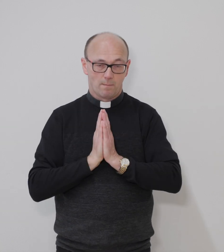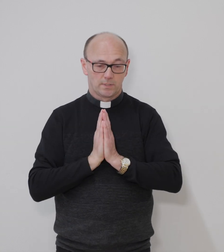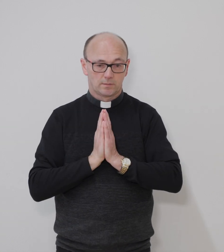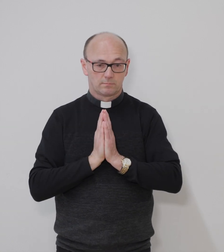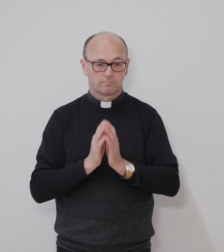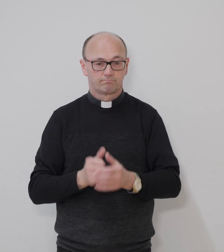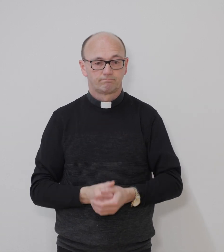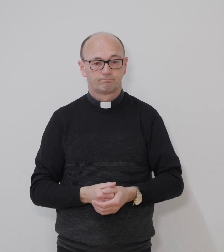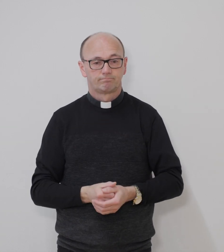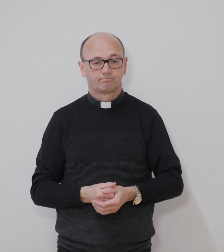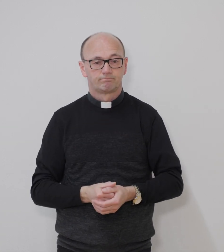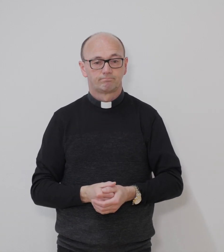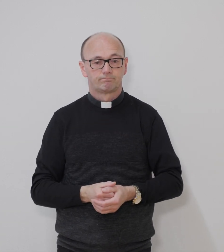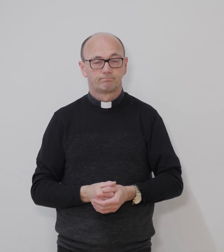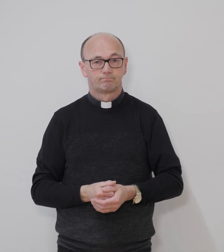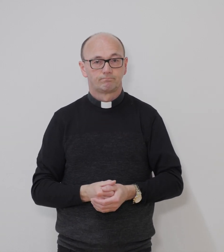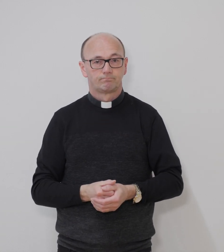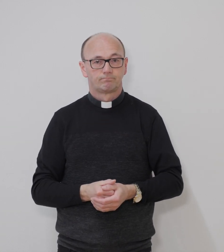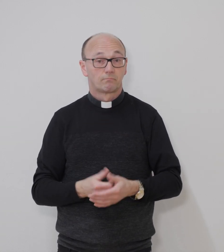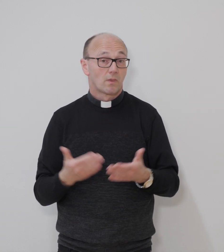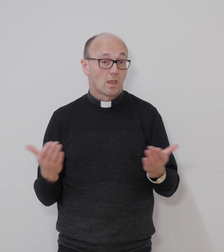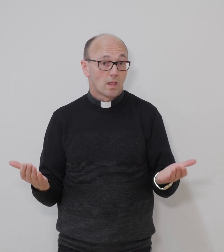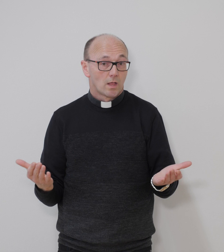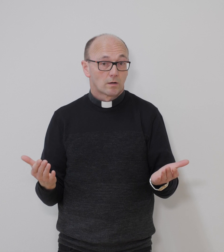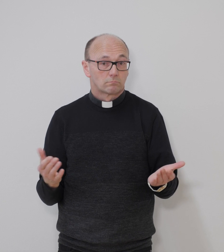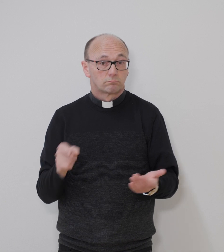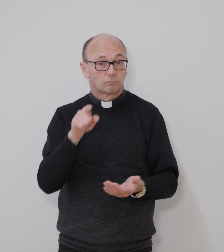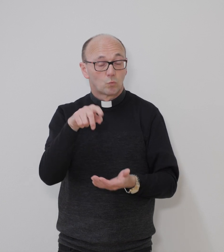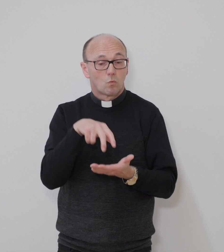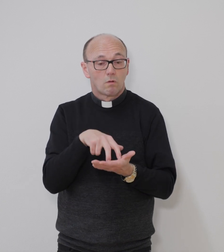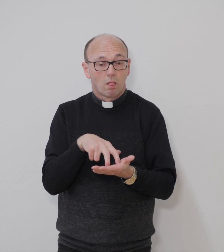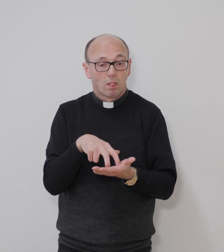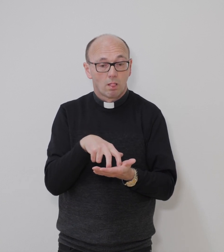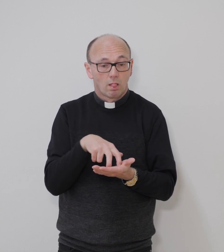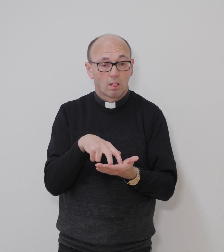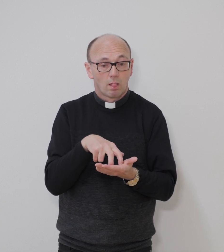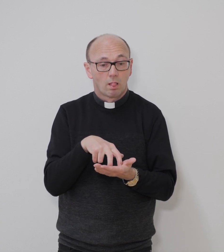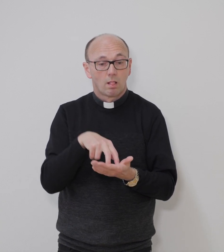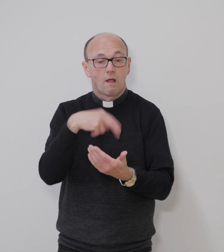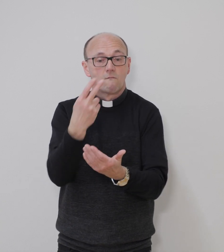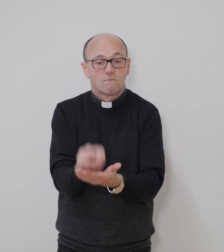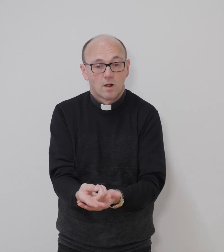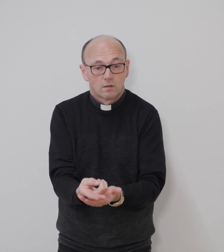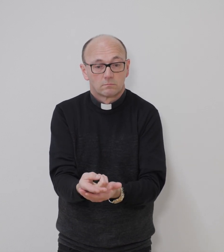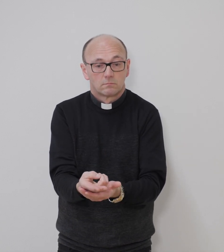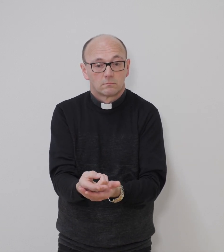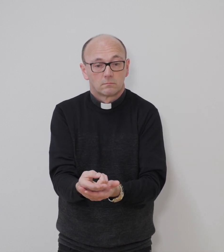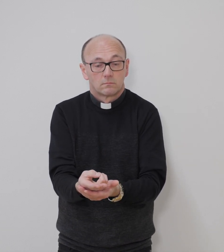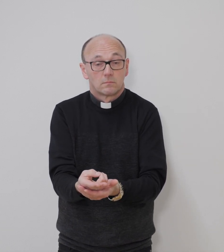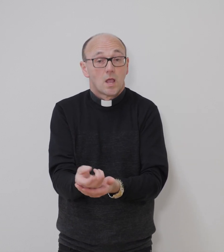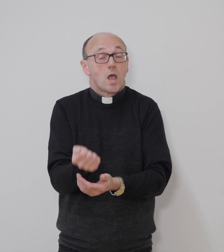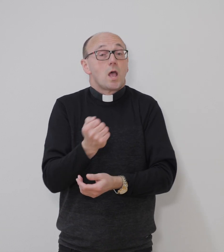O Herr, du wankst und sinkst zur Erde, die Last